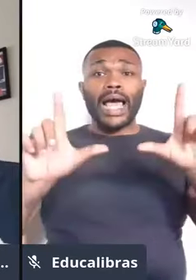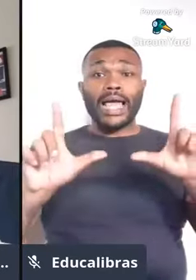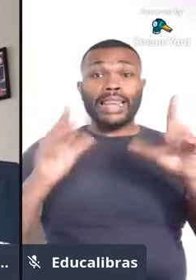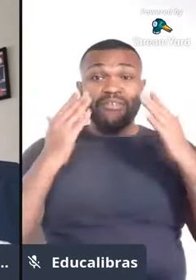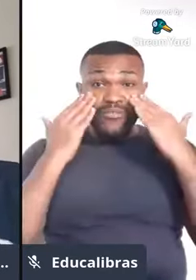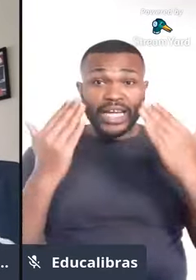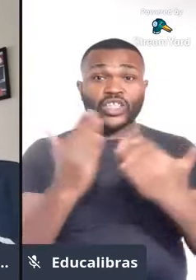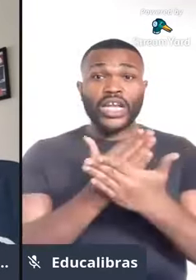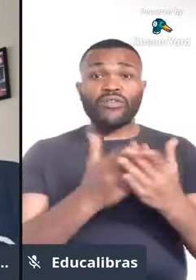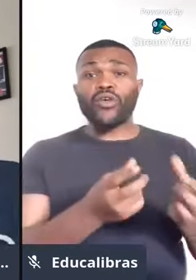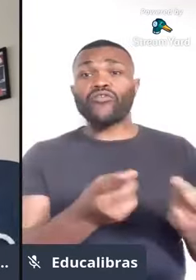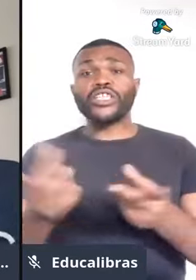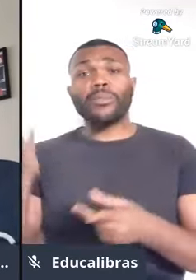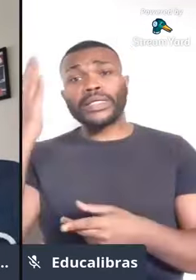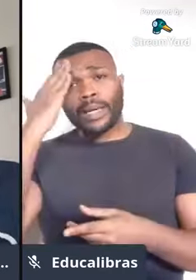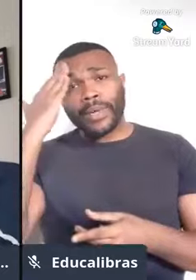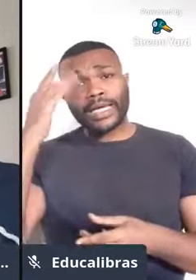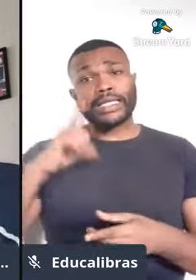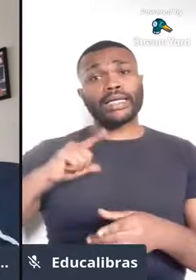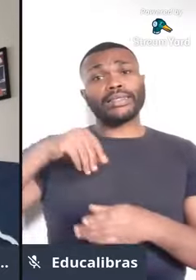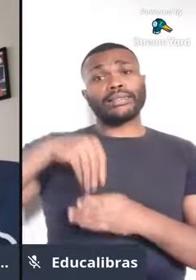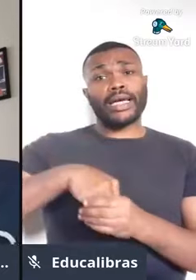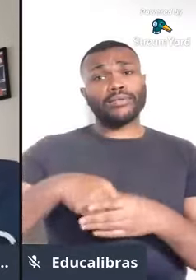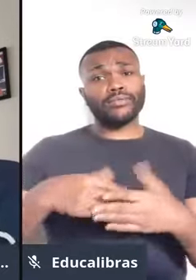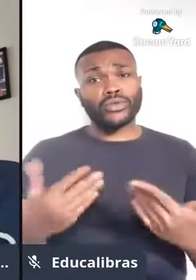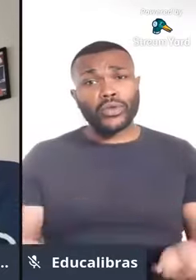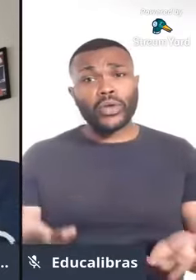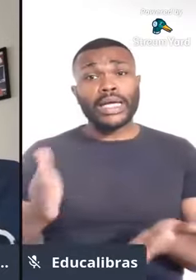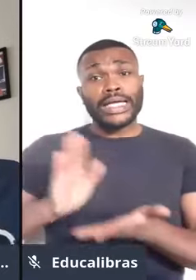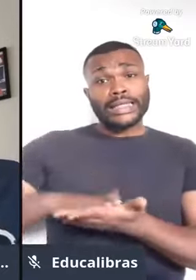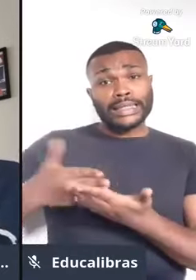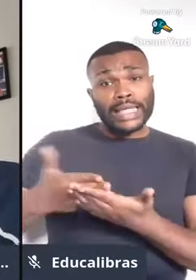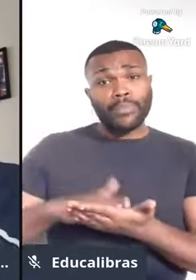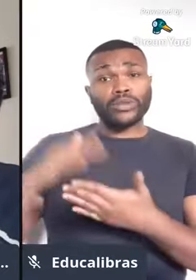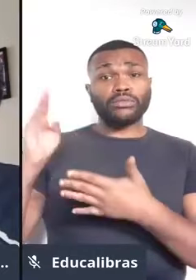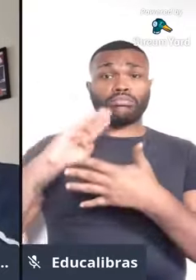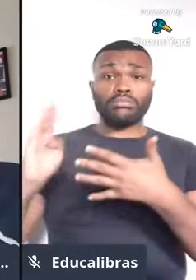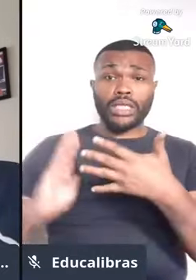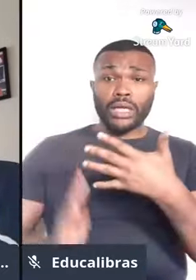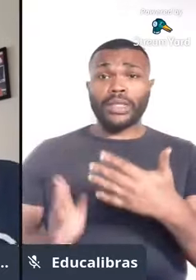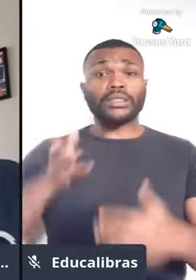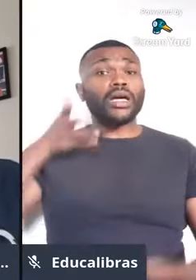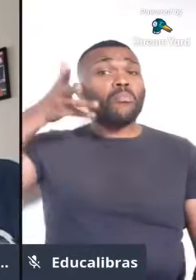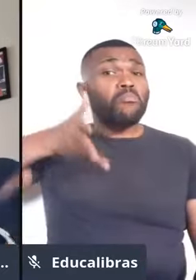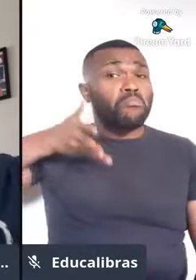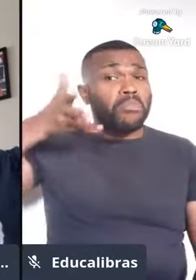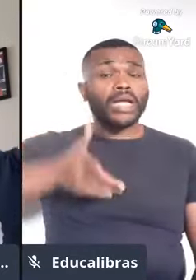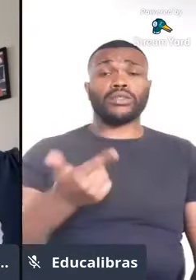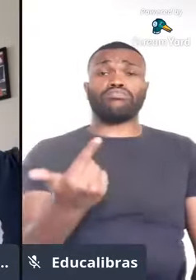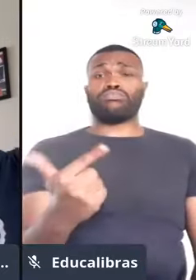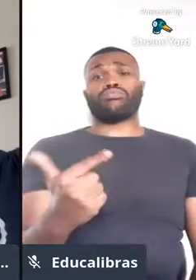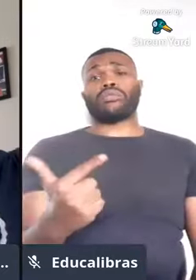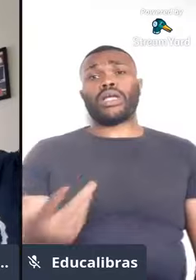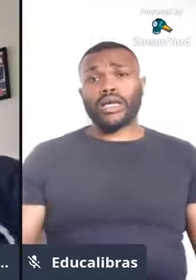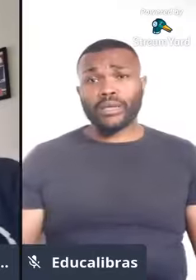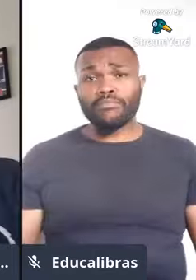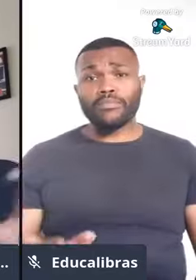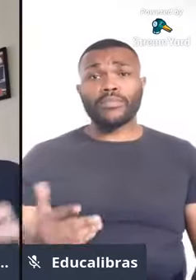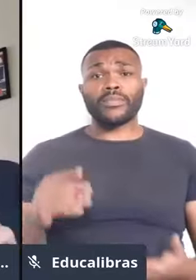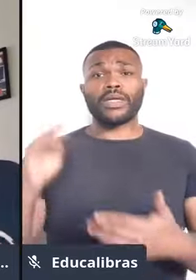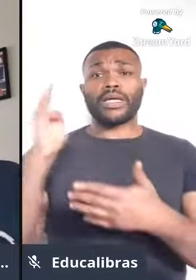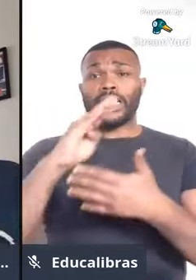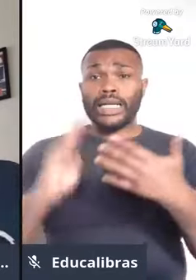ali agora, né? Não tem um intérprete de libras na palestra de não sei quem, não tem libras